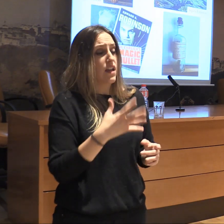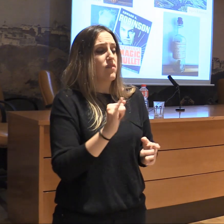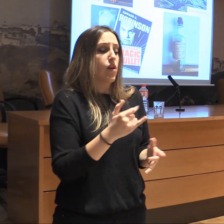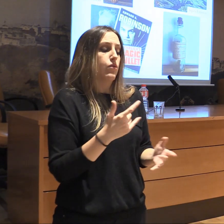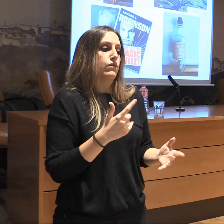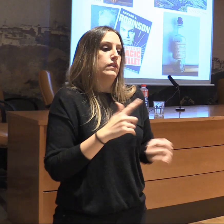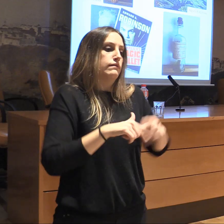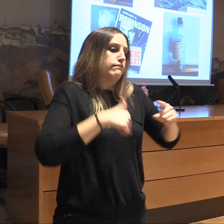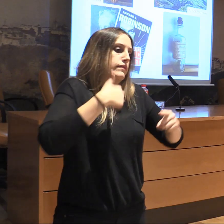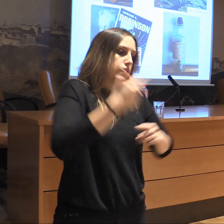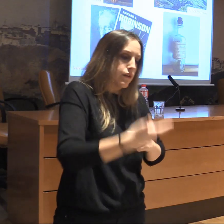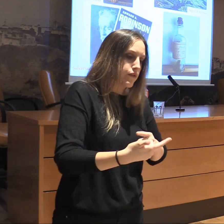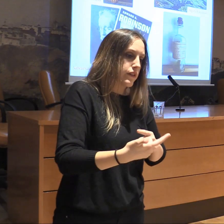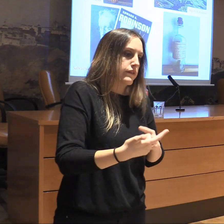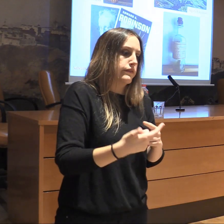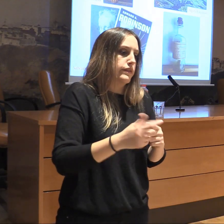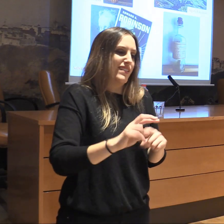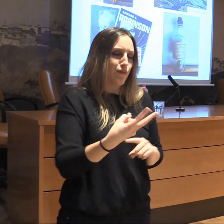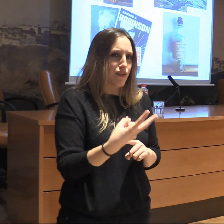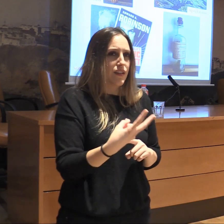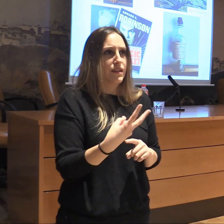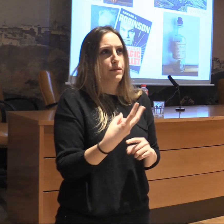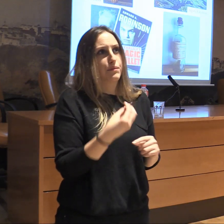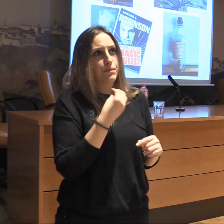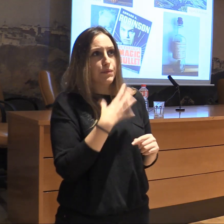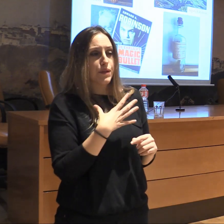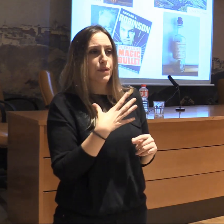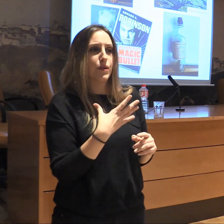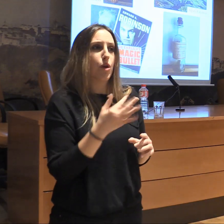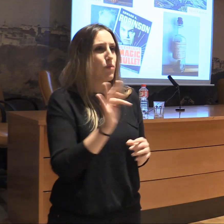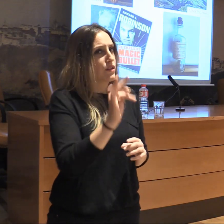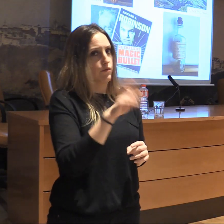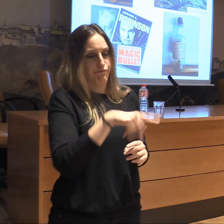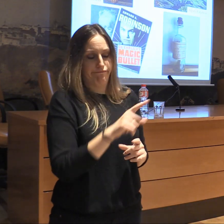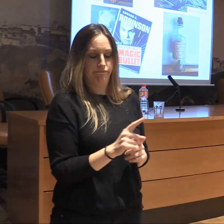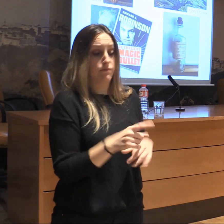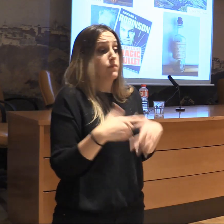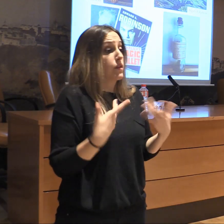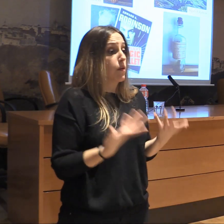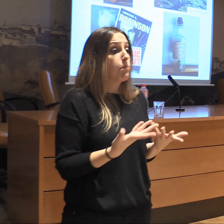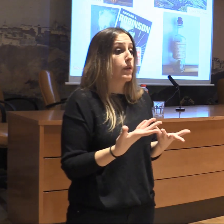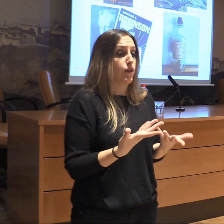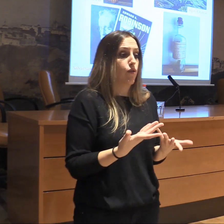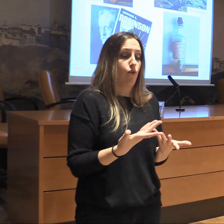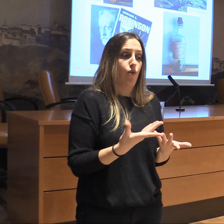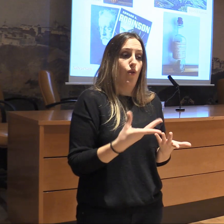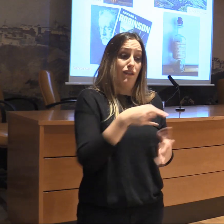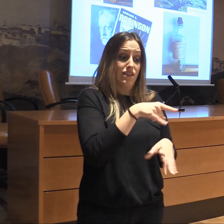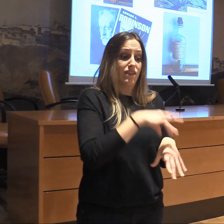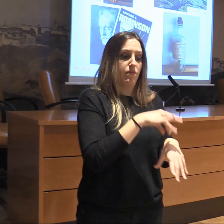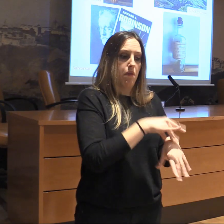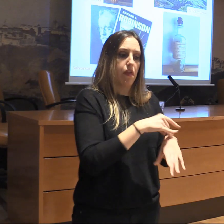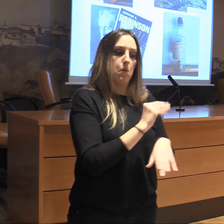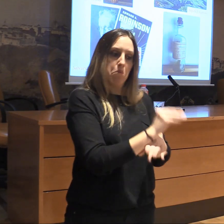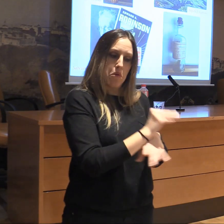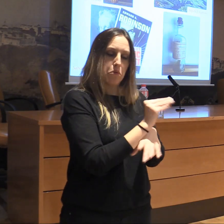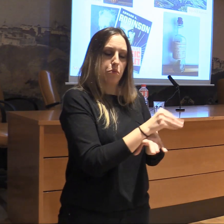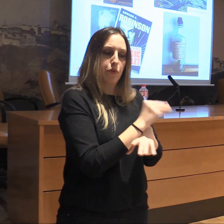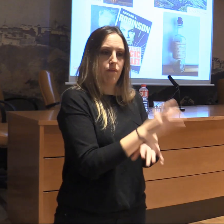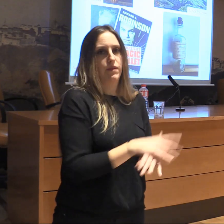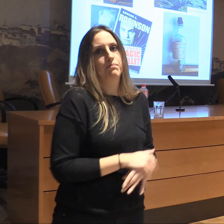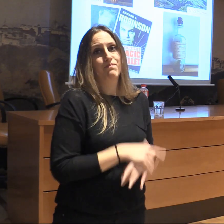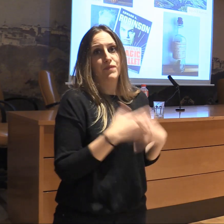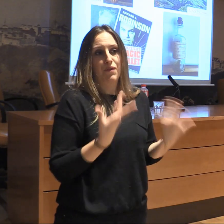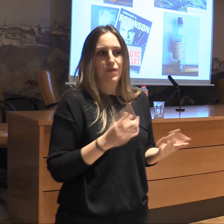efectos secundarios, bueno, no particularmente positivos, pero de hecho curaba, bueno, fue el primer